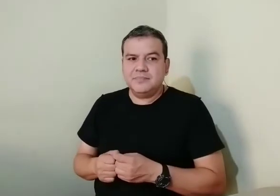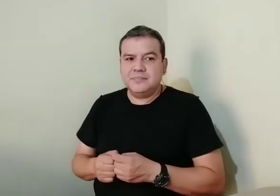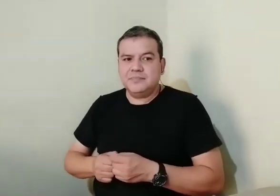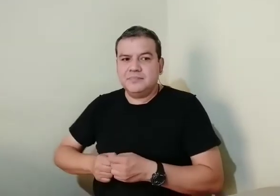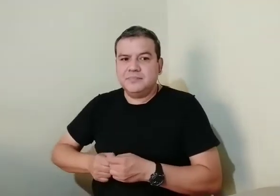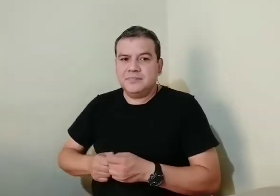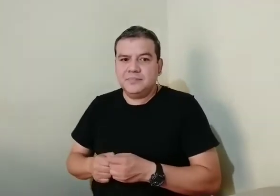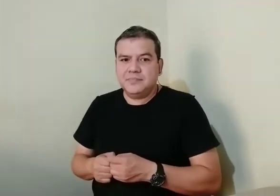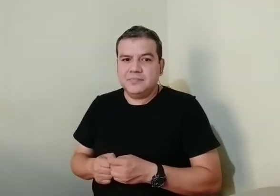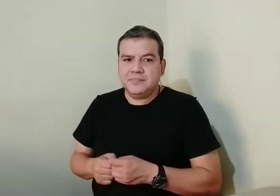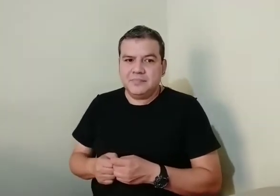Piensan